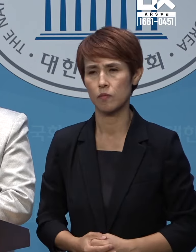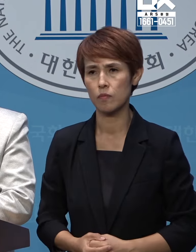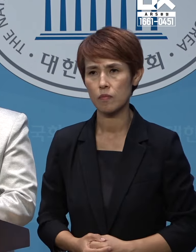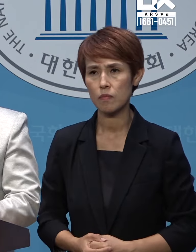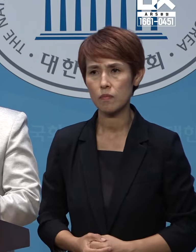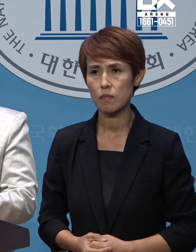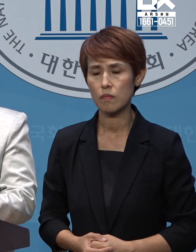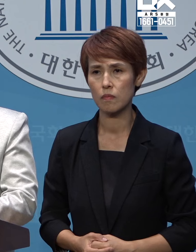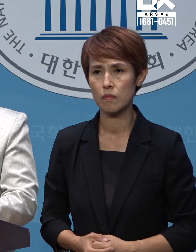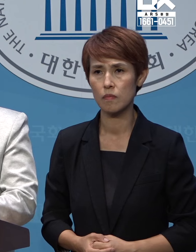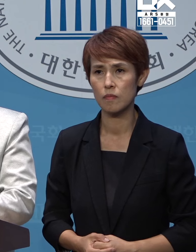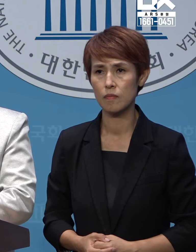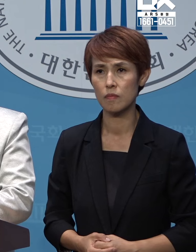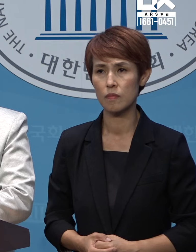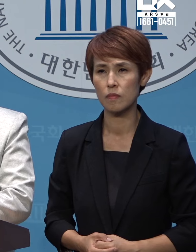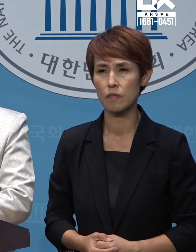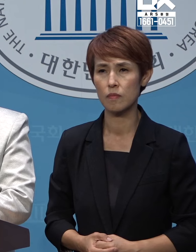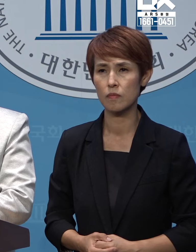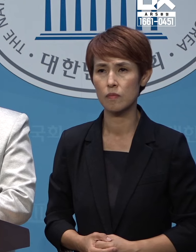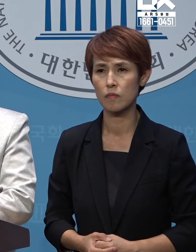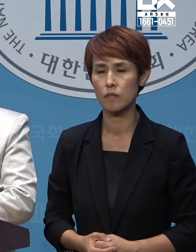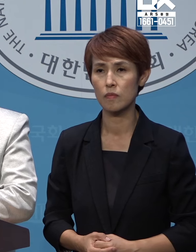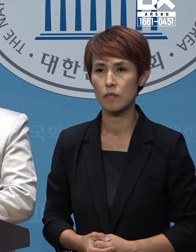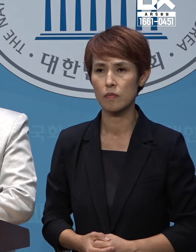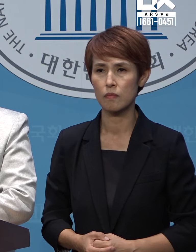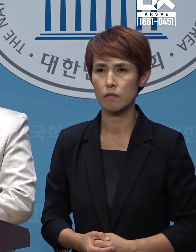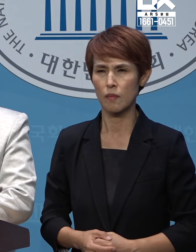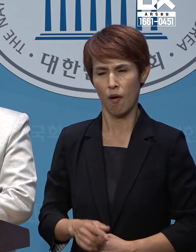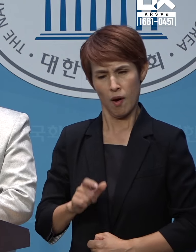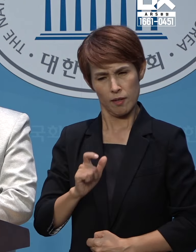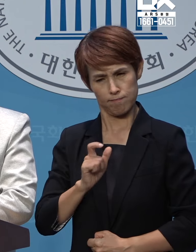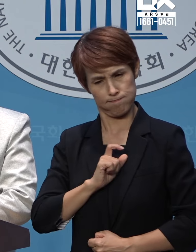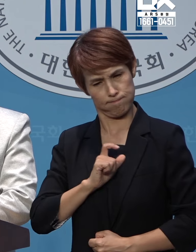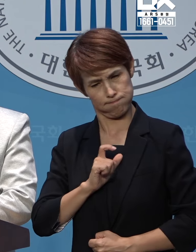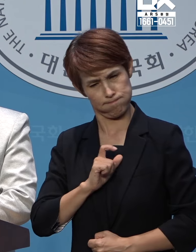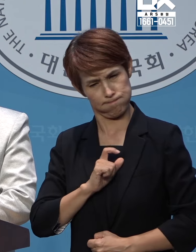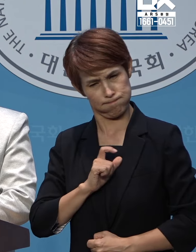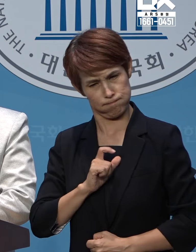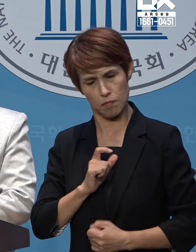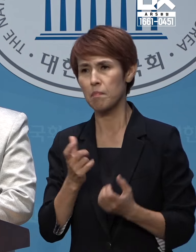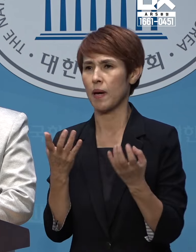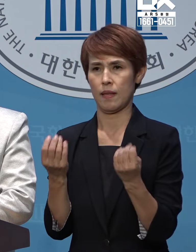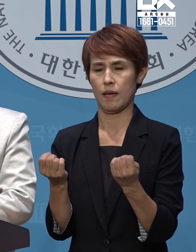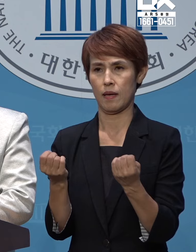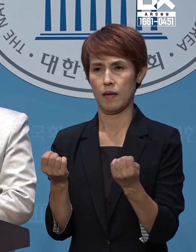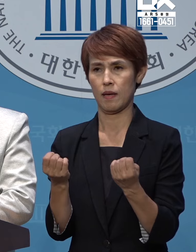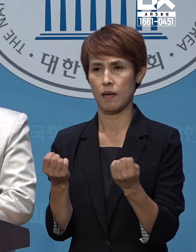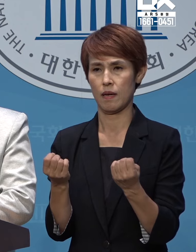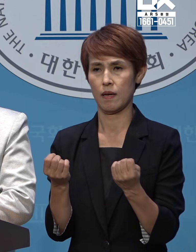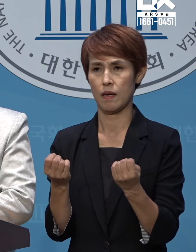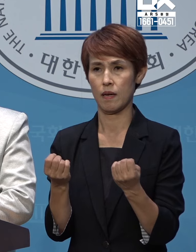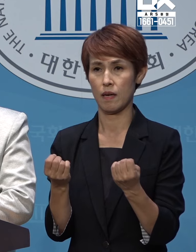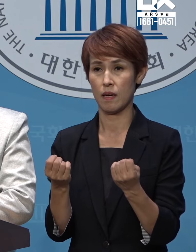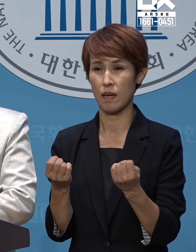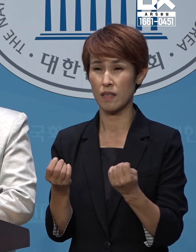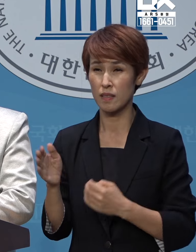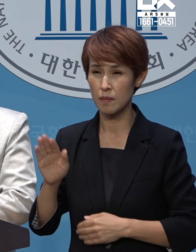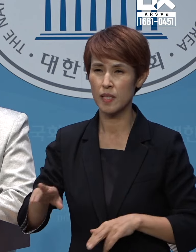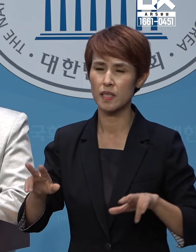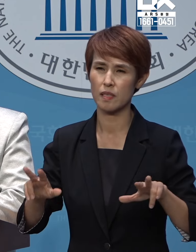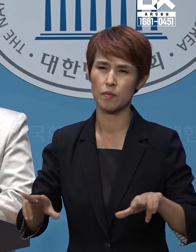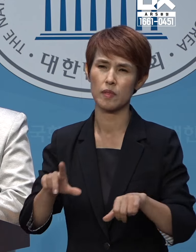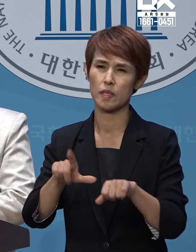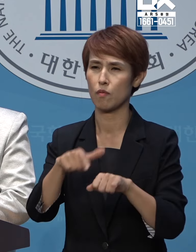어 이것을 비롯해 가지고 수많은 의욕들이 많이 있지만 그 모든 것들은 시간 관계상